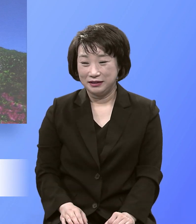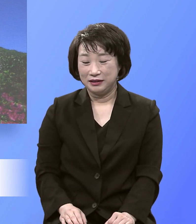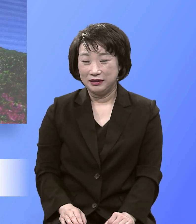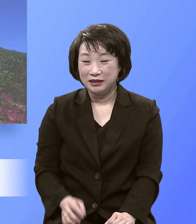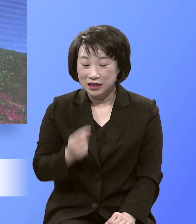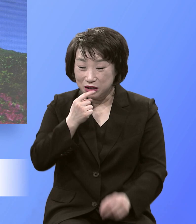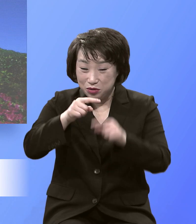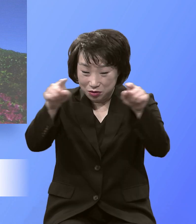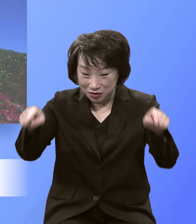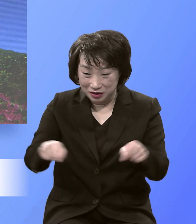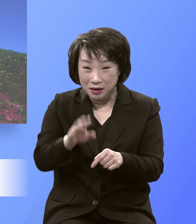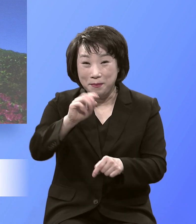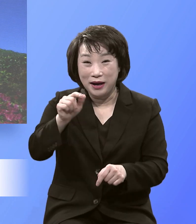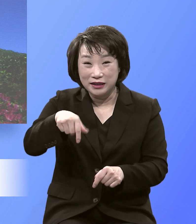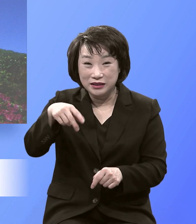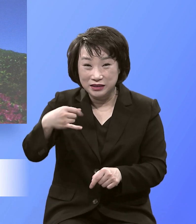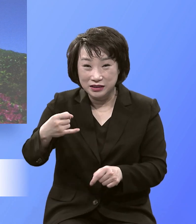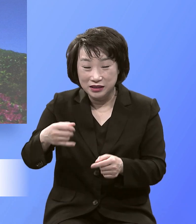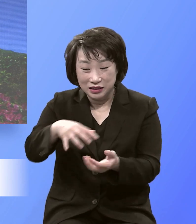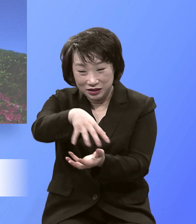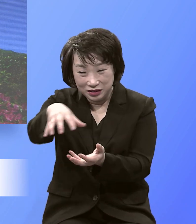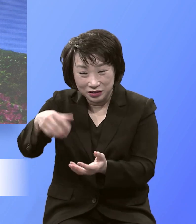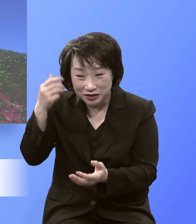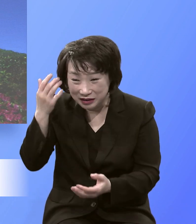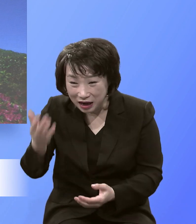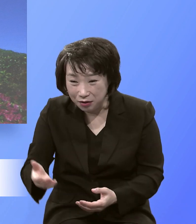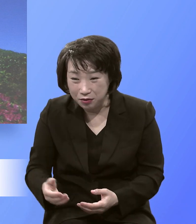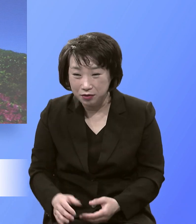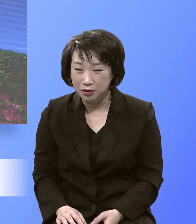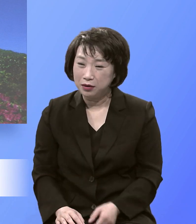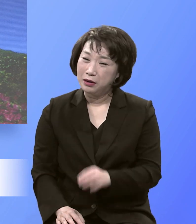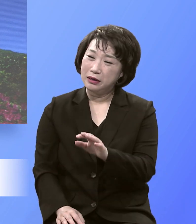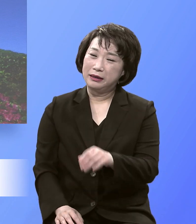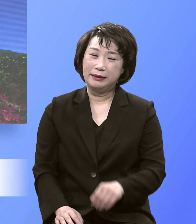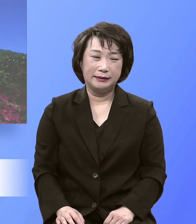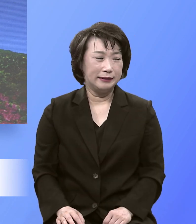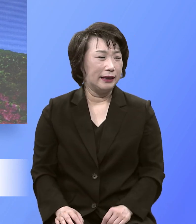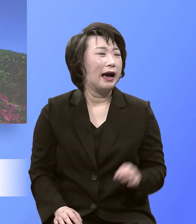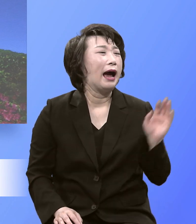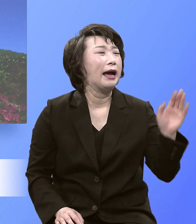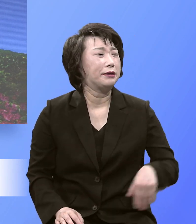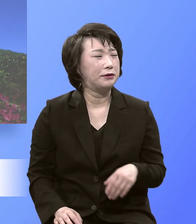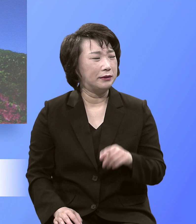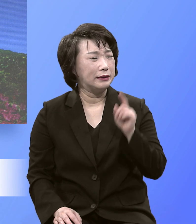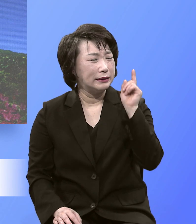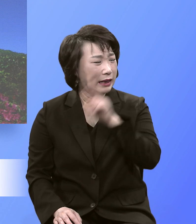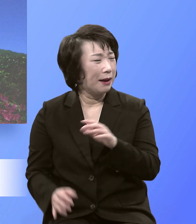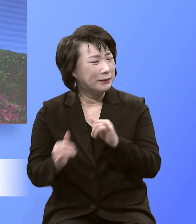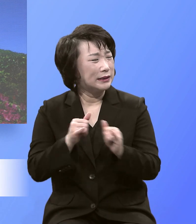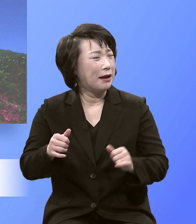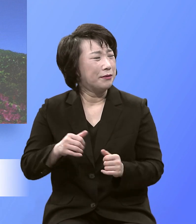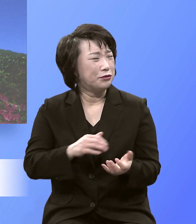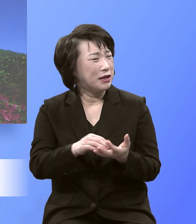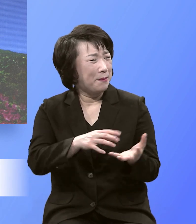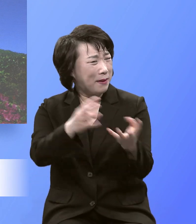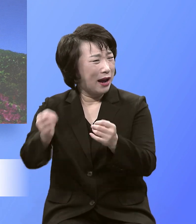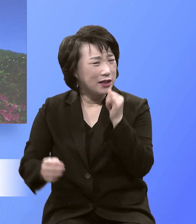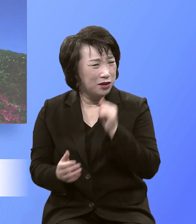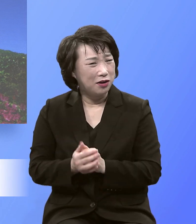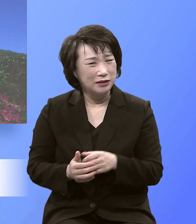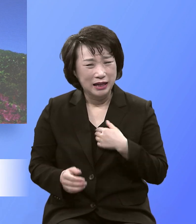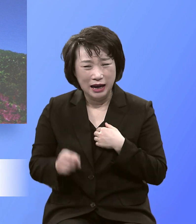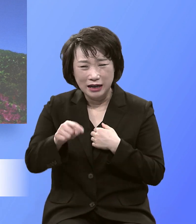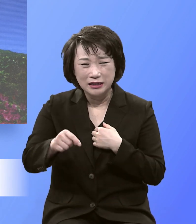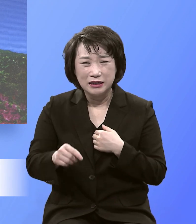박스 주세요. 아니 얼마나 나쁜 놈들이 많은지야. 박스를